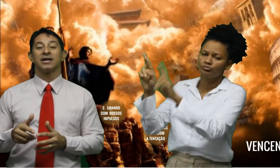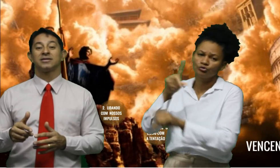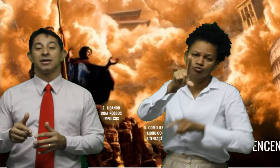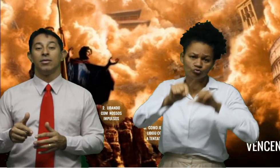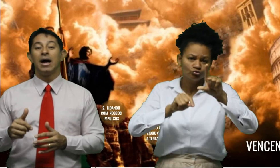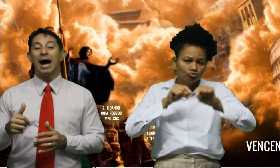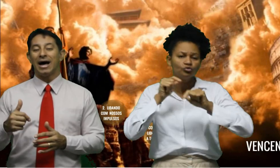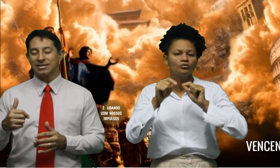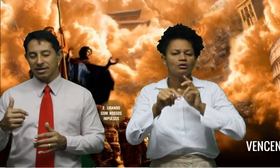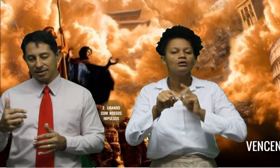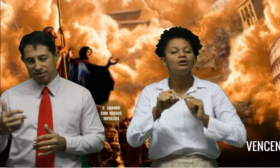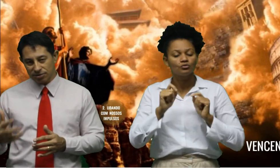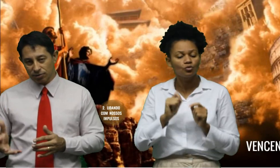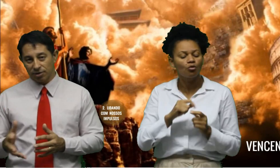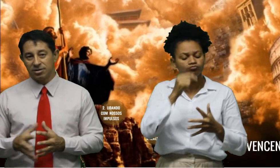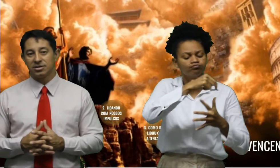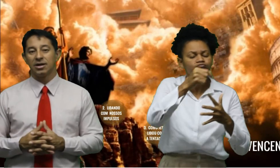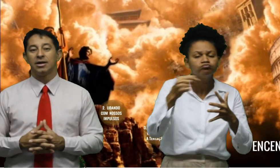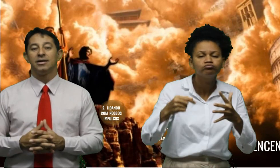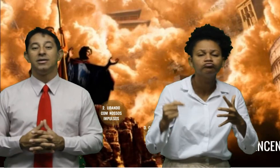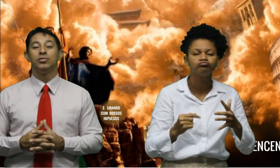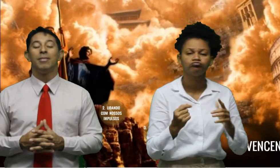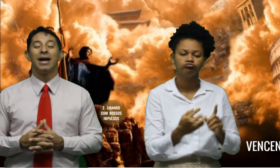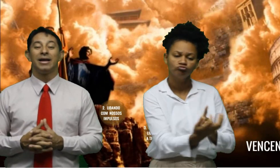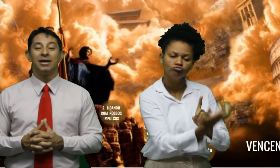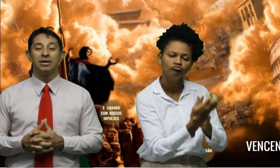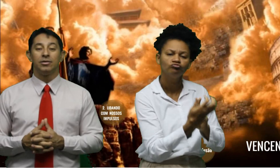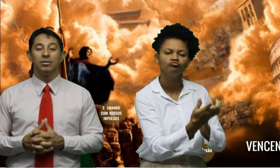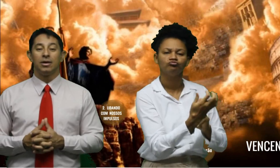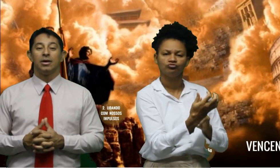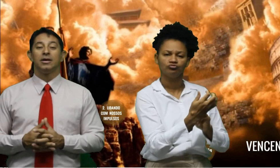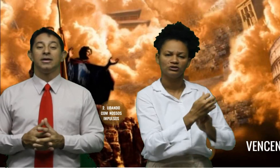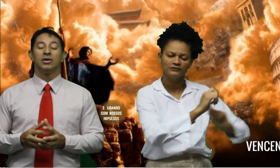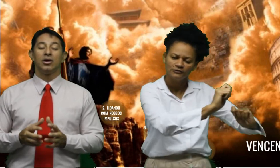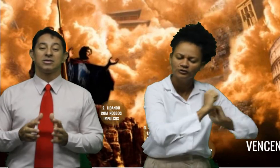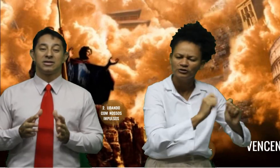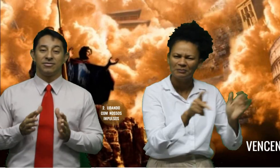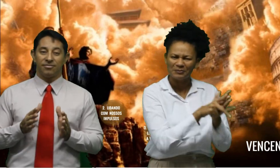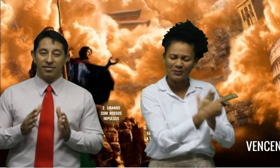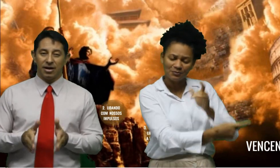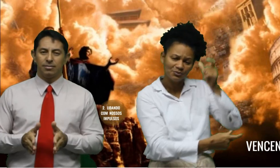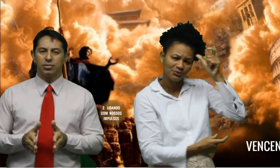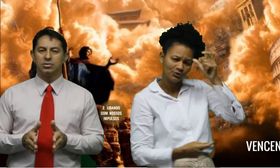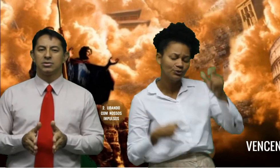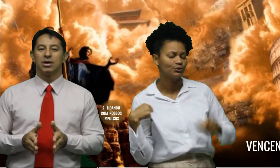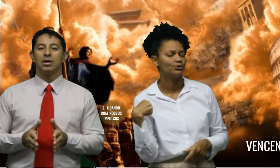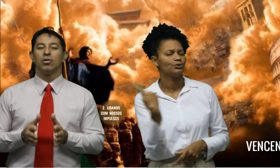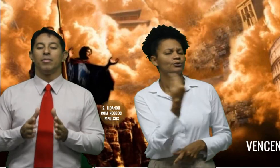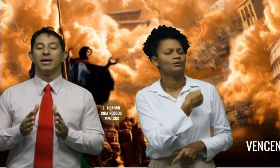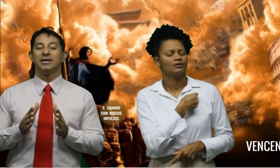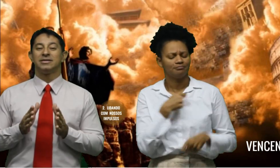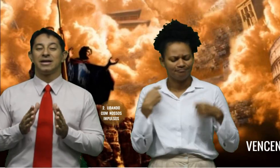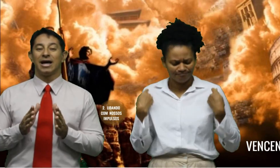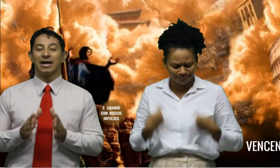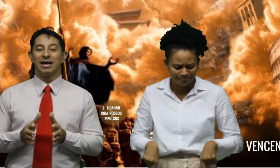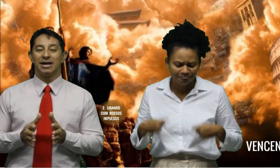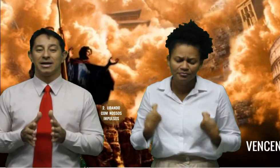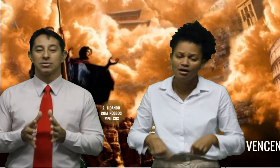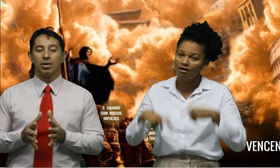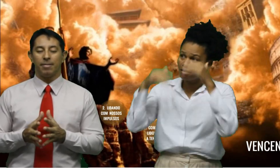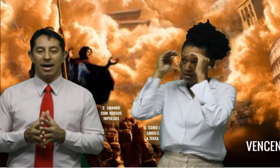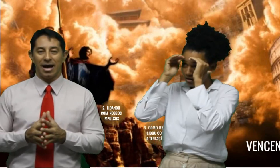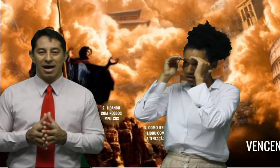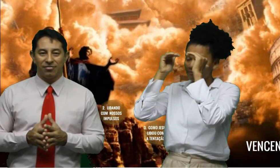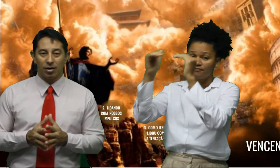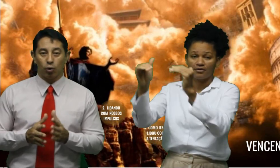decisões em relação às tentações do maligno, e nós devemos obedecer a Ele